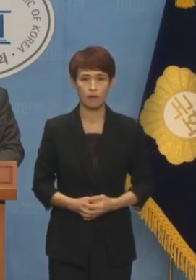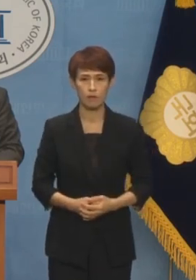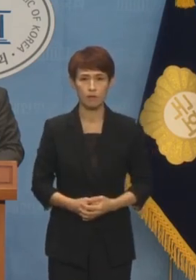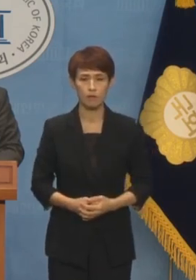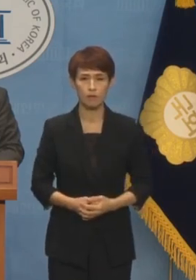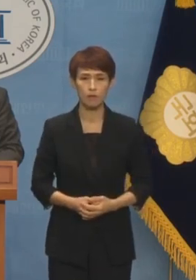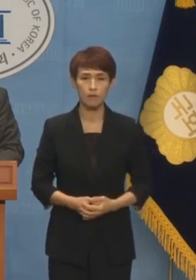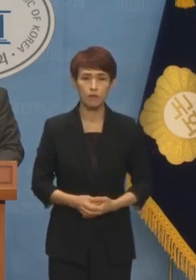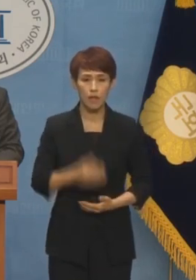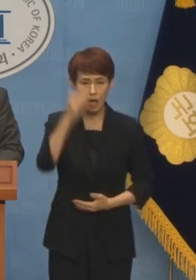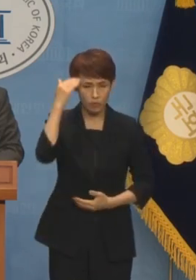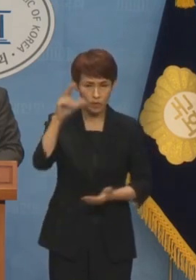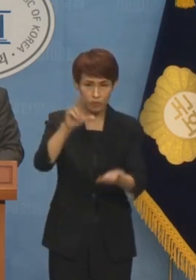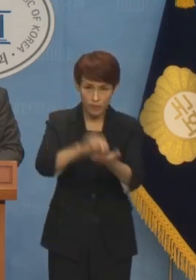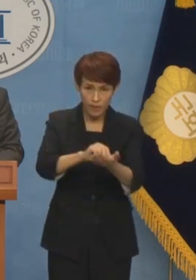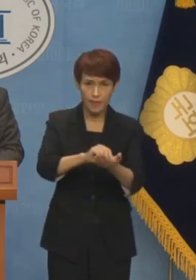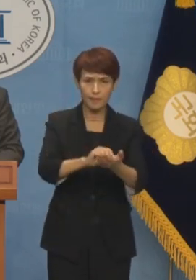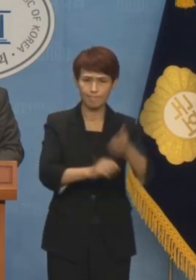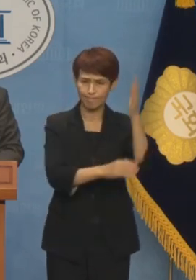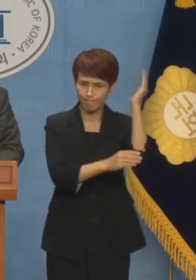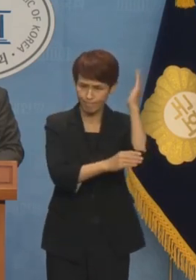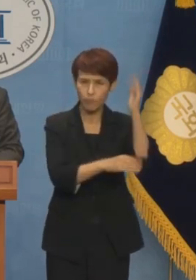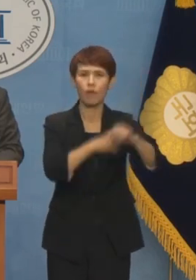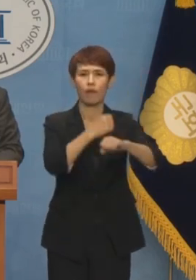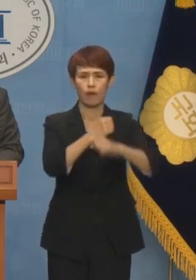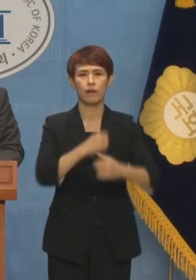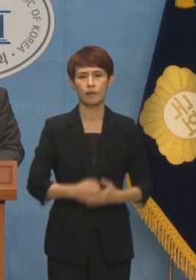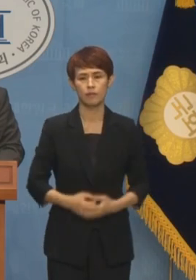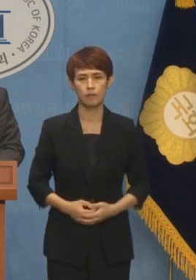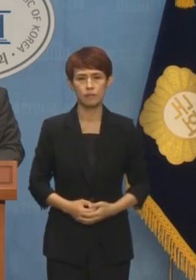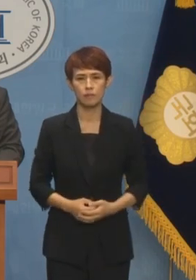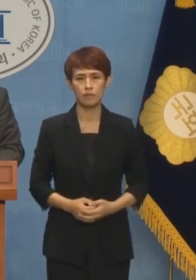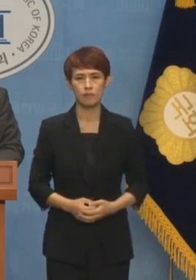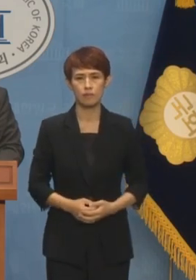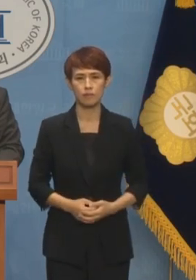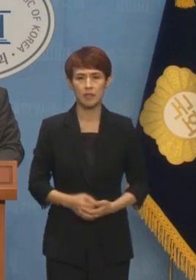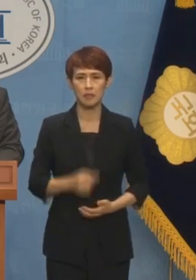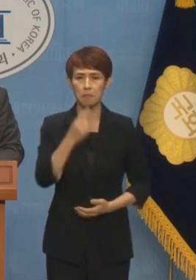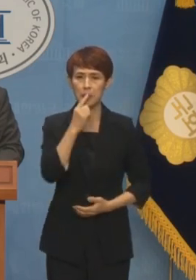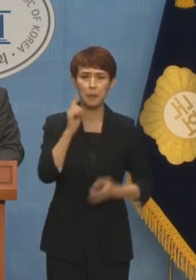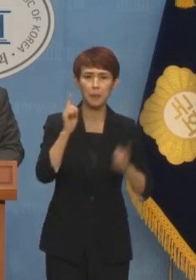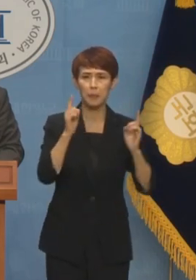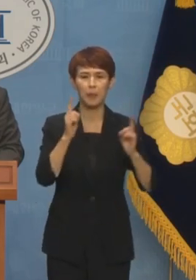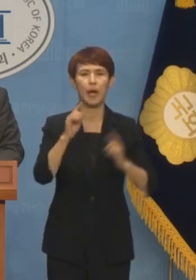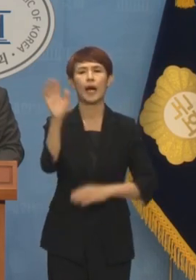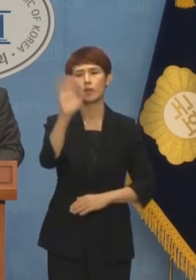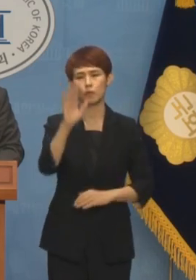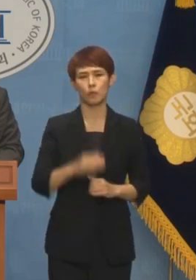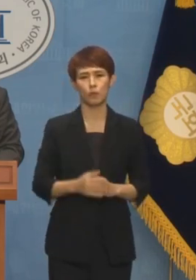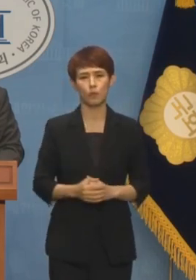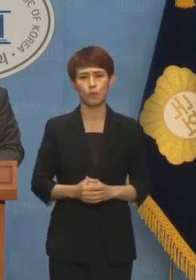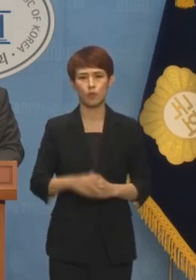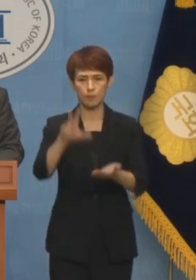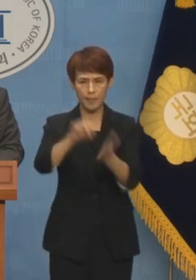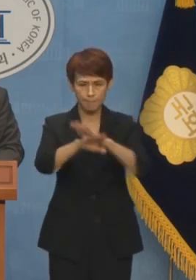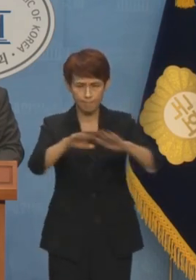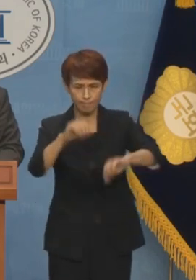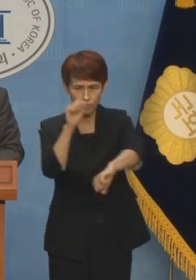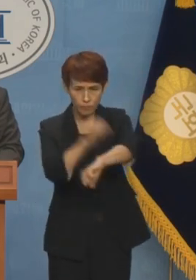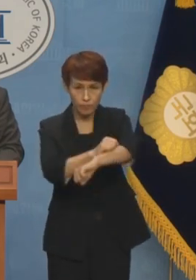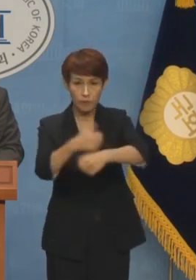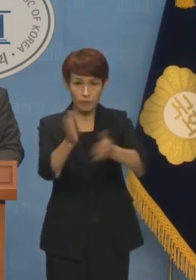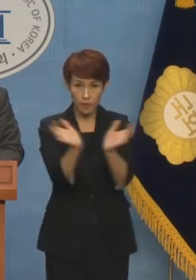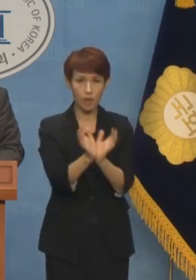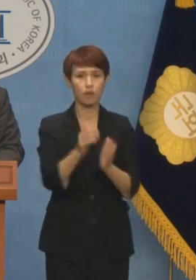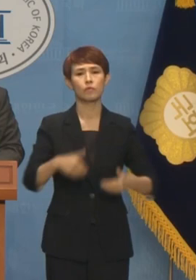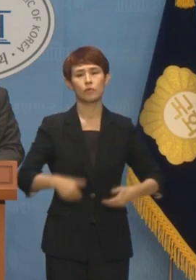드러내고 대한민국의 문제를 말하는데 주저하지 않겠습니다. 말장난 잘하는 정당이 아닌 문제 해결이 뛰어난 정당이 되어야